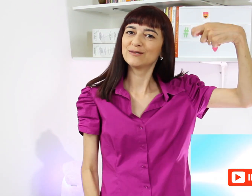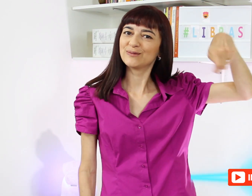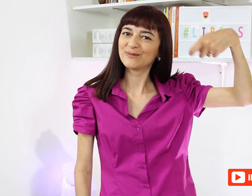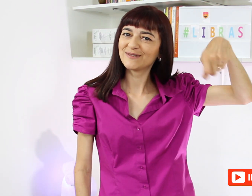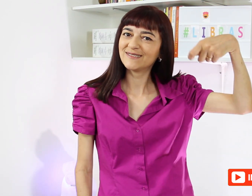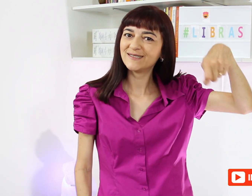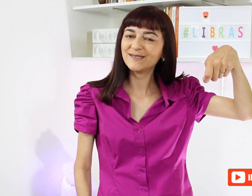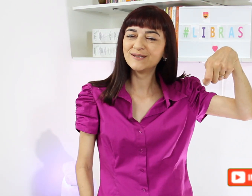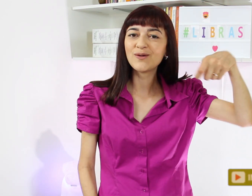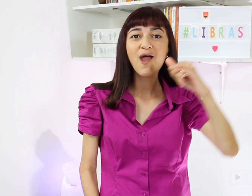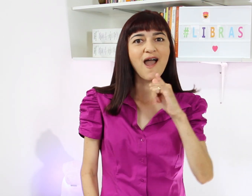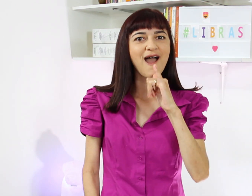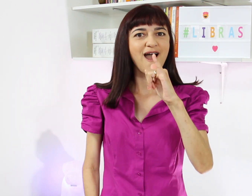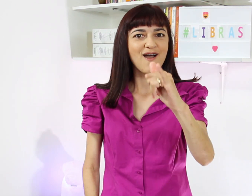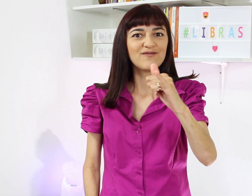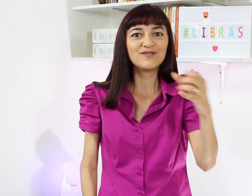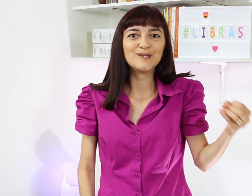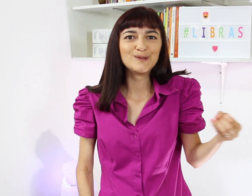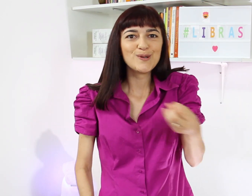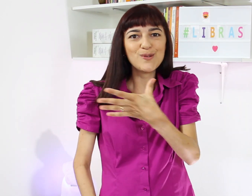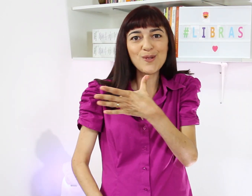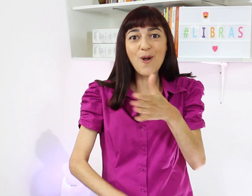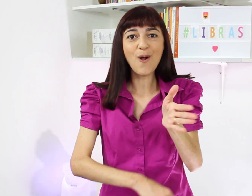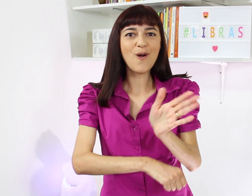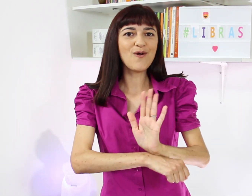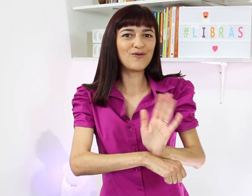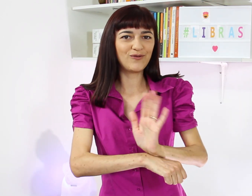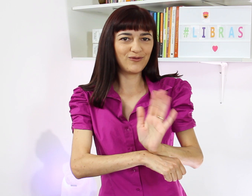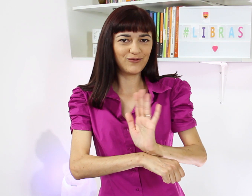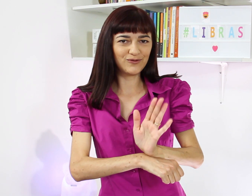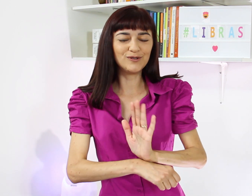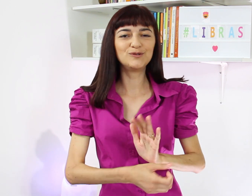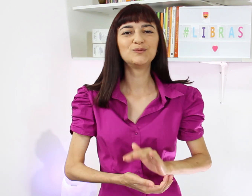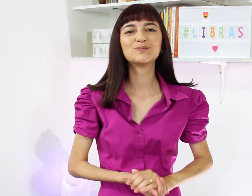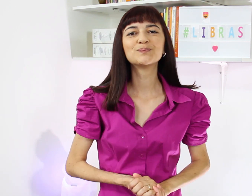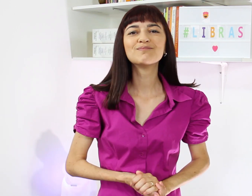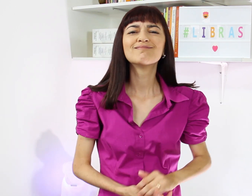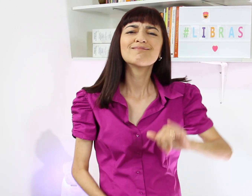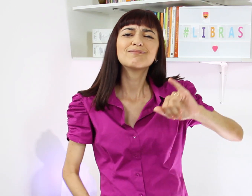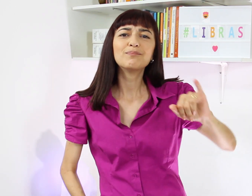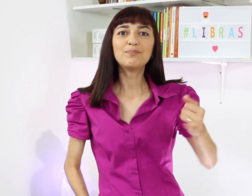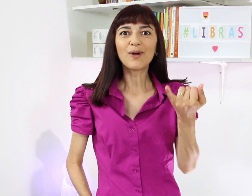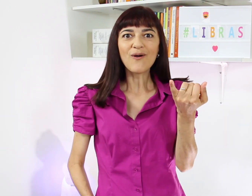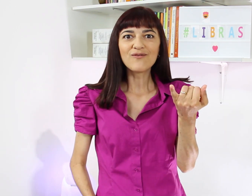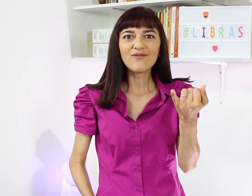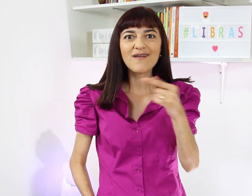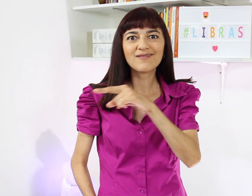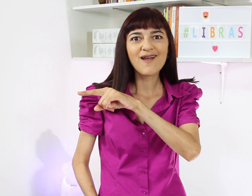que tivermos novos vídeos, você será avisado. Agora vamos aproveitar que vocês